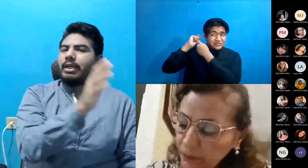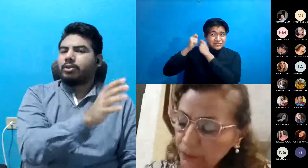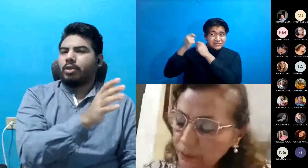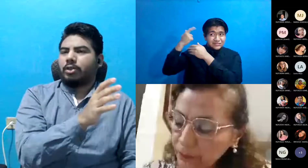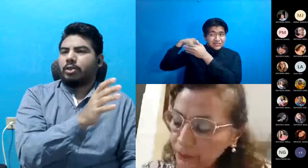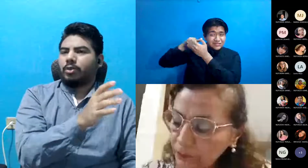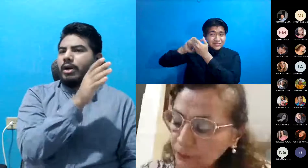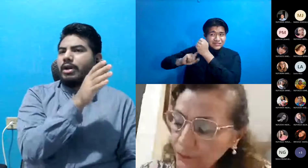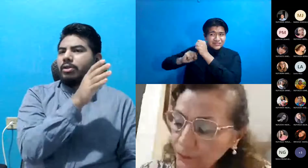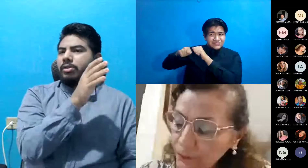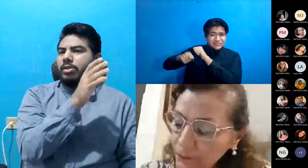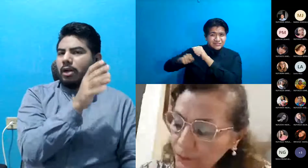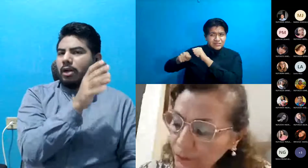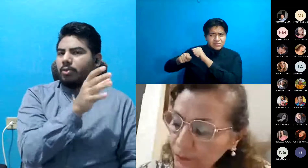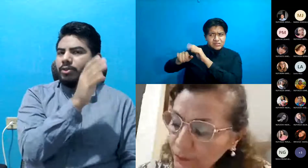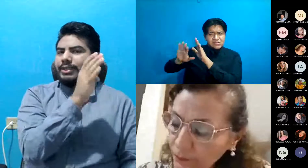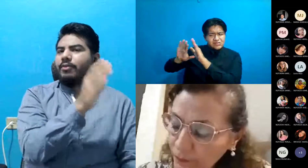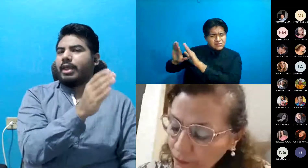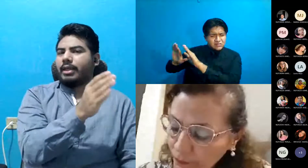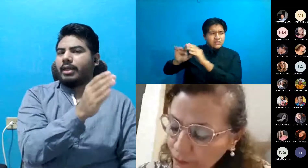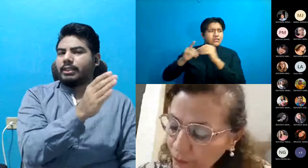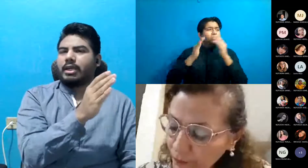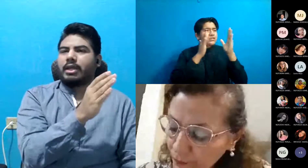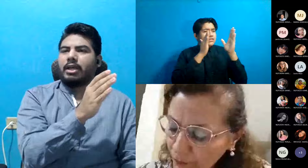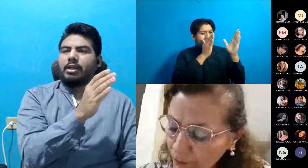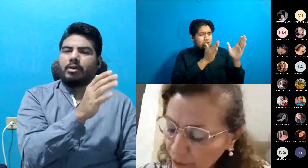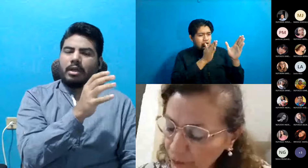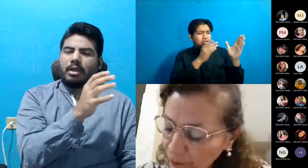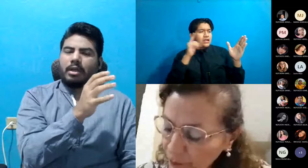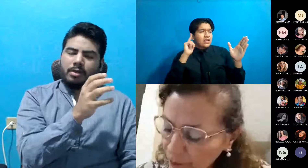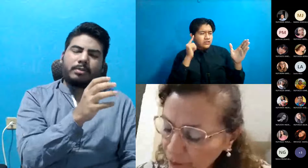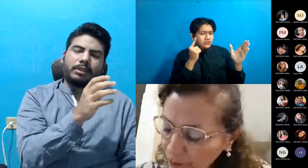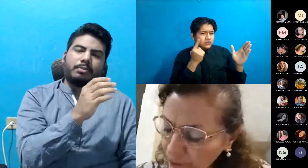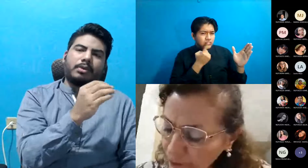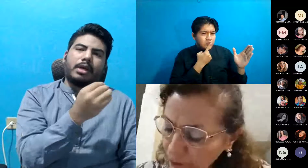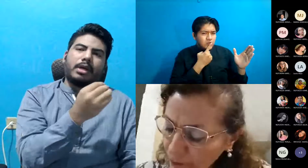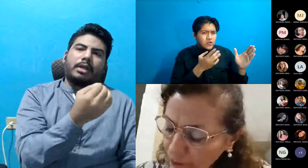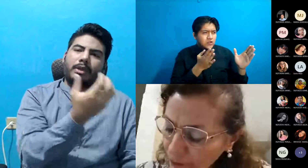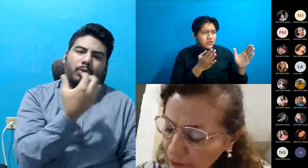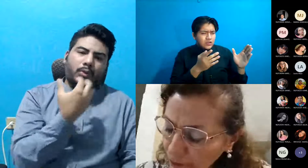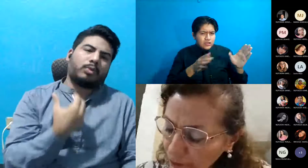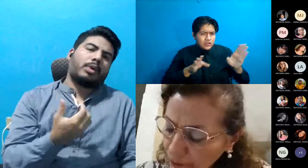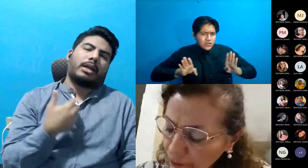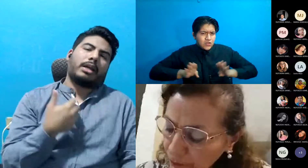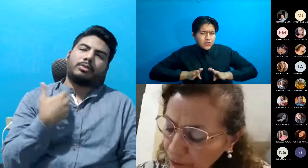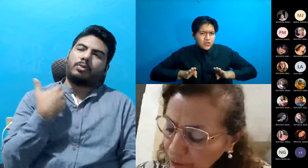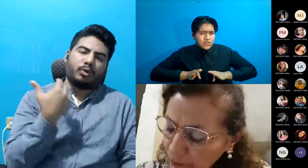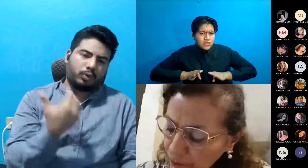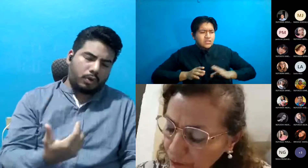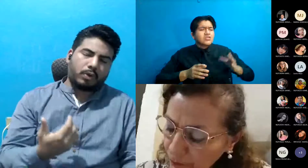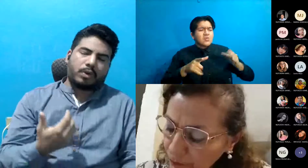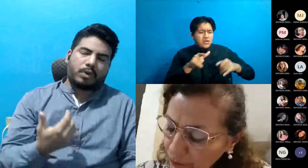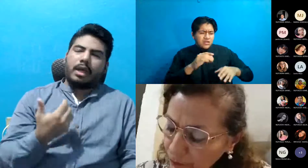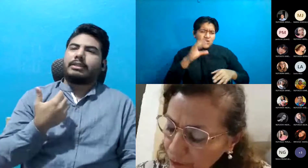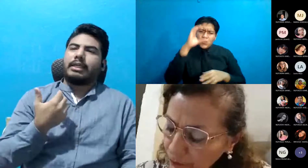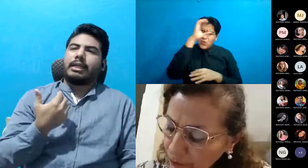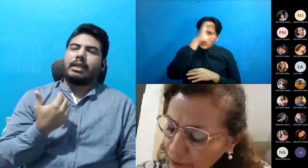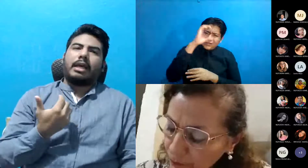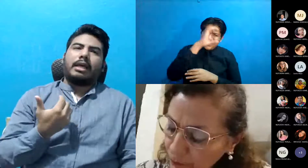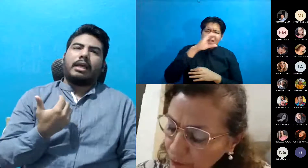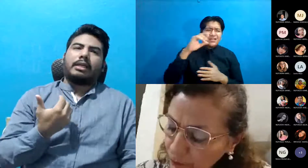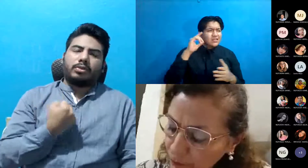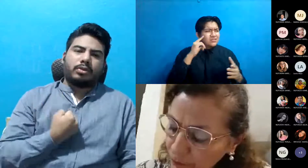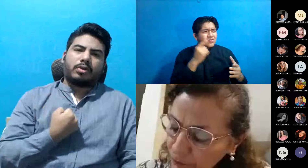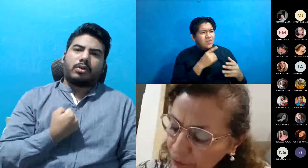por el otro lado está la sorditud, el cual la comunidad sorda está enfocada en eso, que también, como decía al principio, es un aspecto cultural, es un orgullo sordo, es